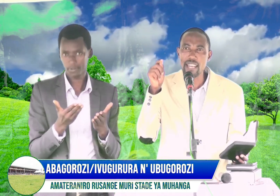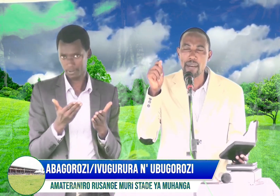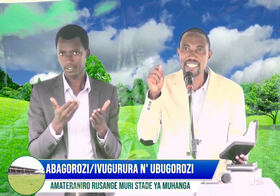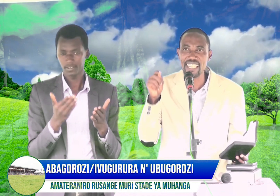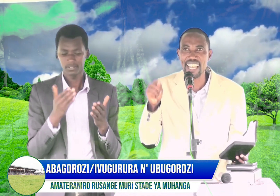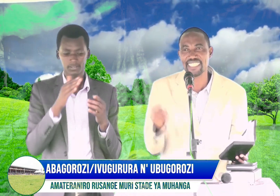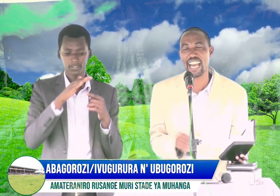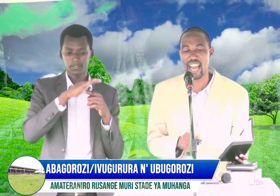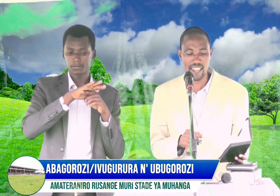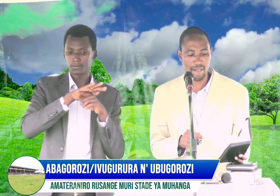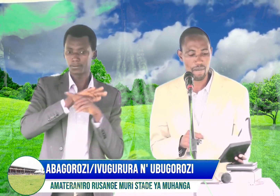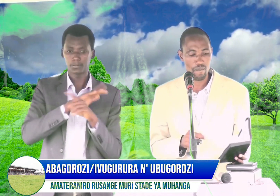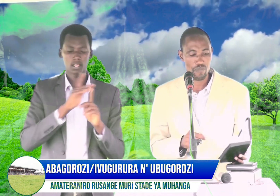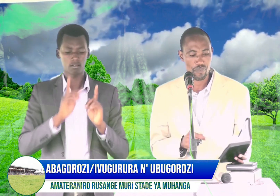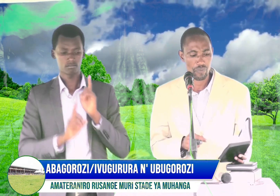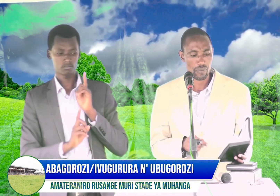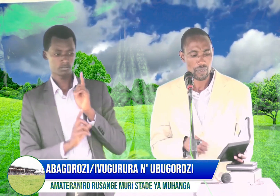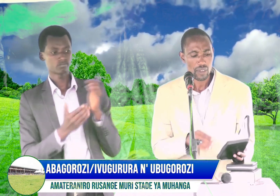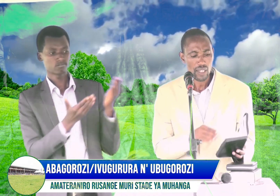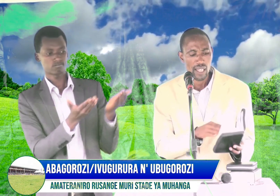kwinjira bari bakeya cyane.